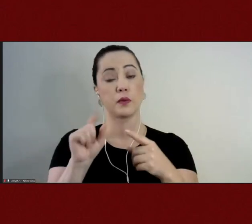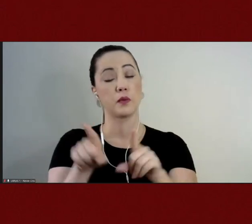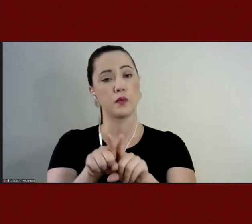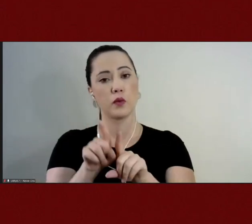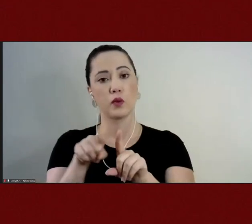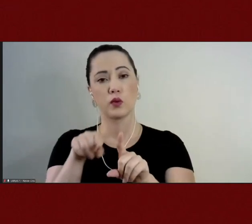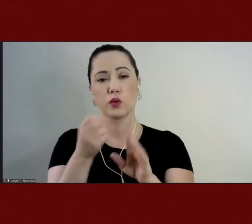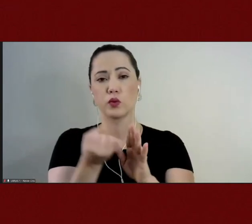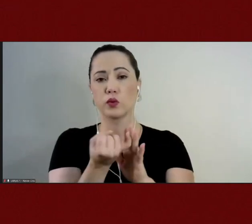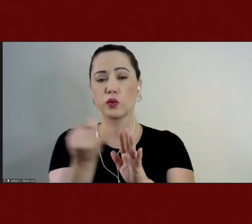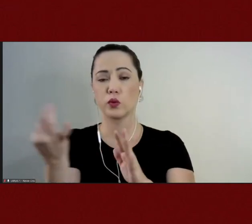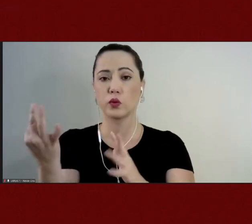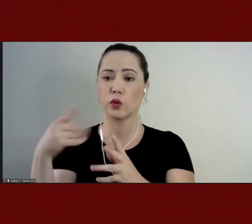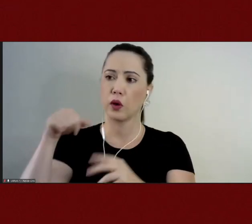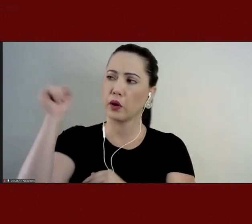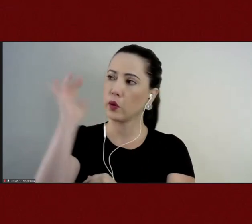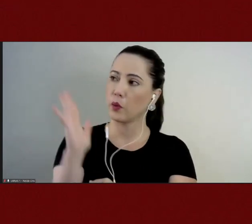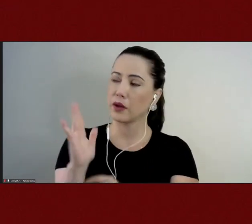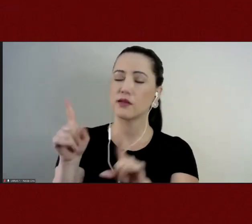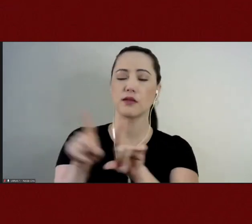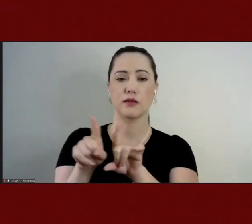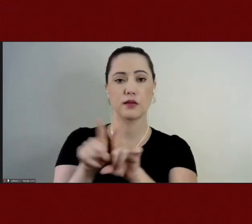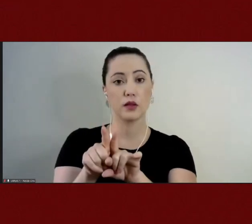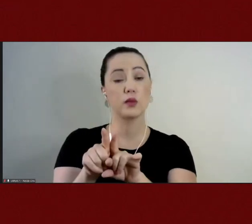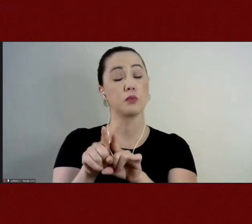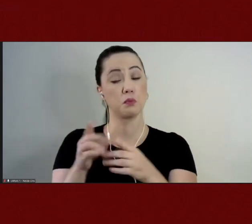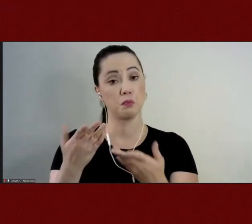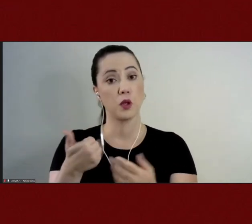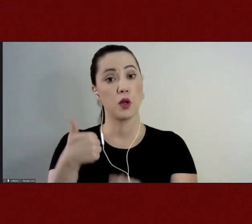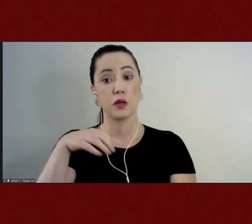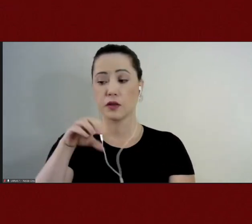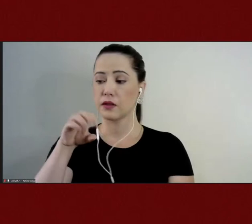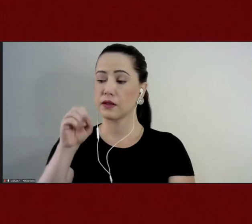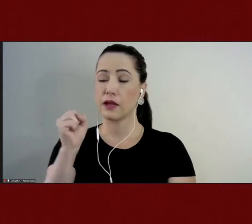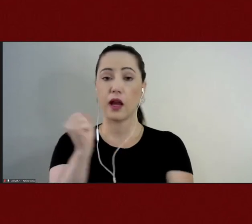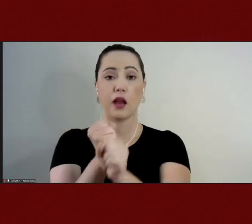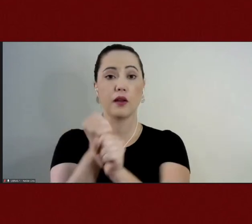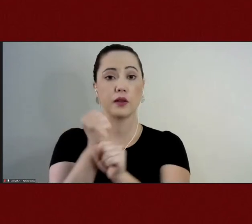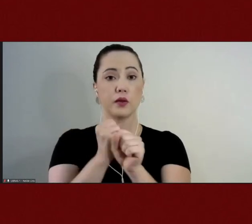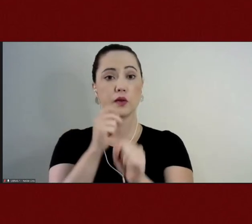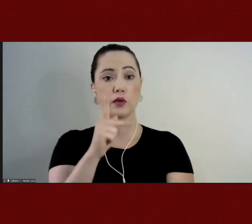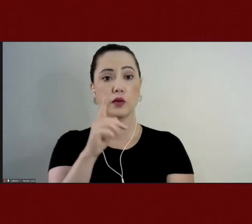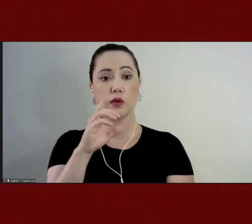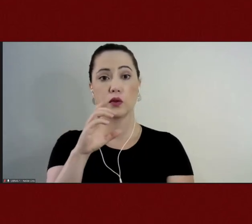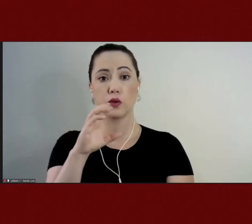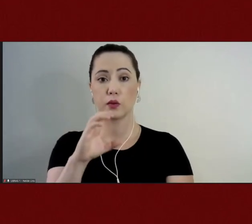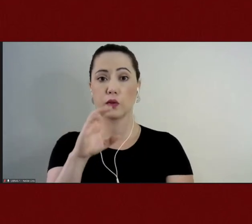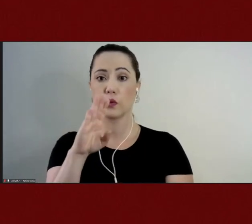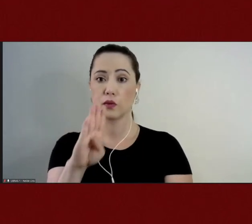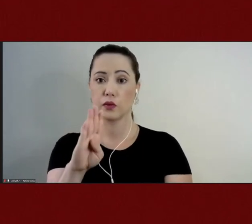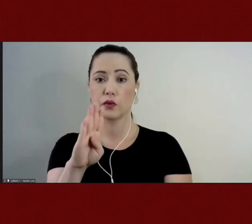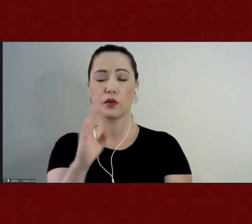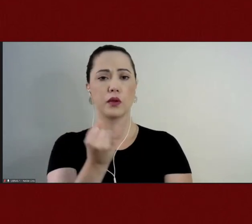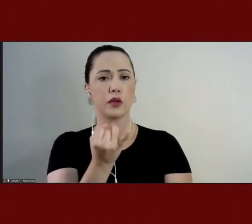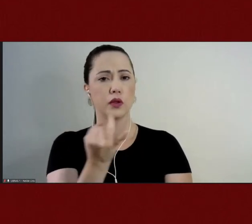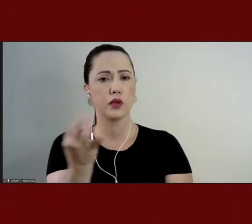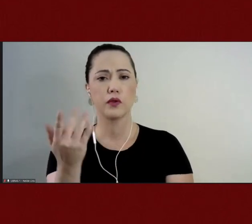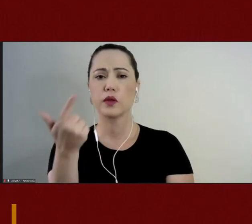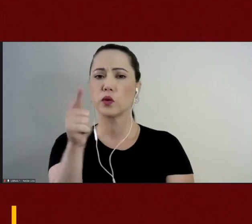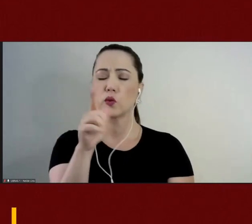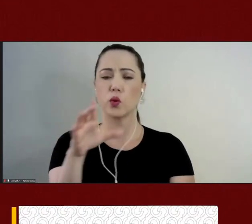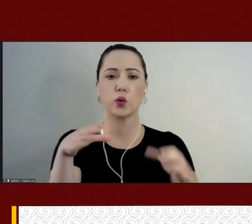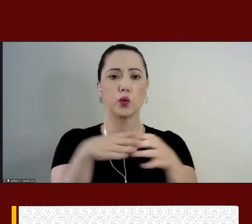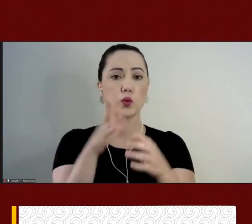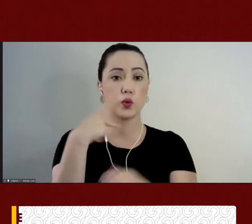nível internacional os 100 anos do PCB, PPS e Cidadania. Nós temos a transmissão, como